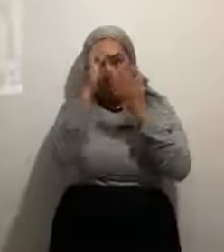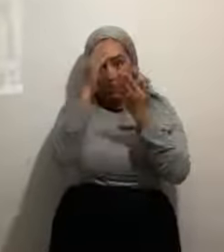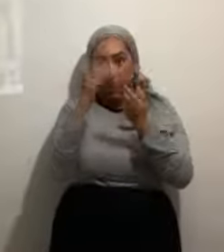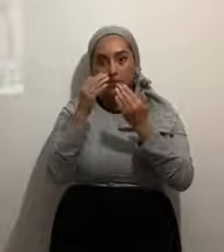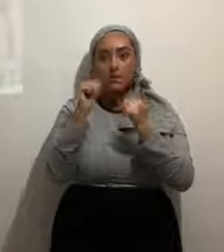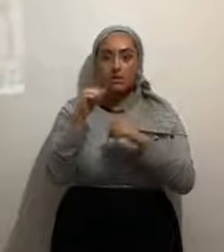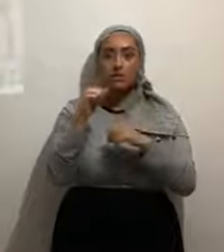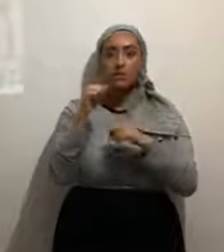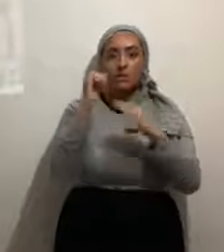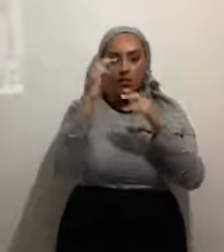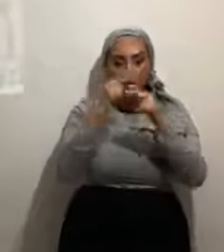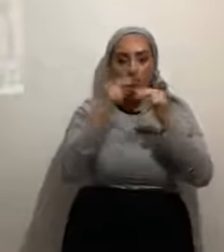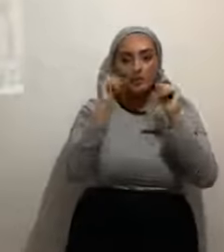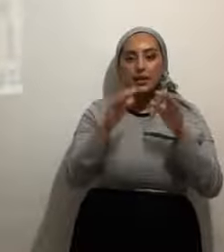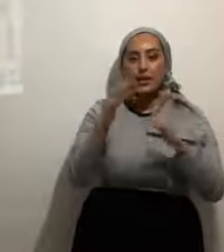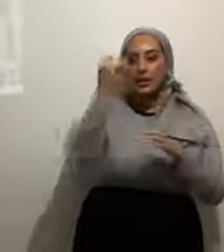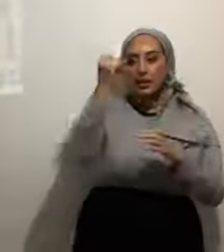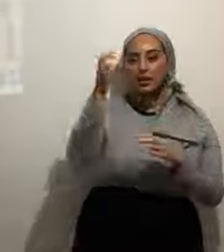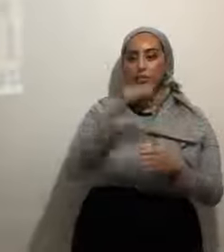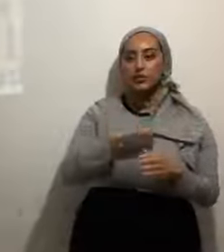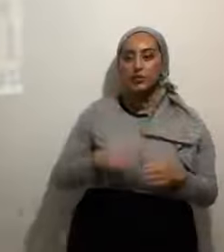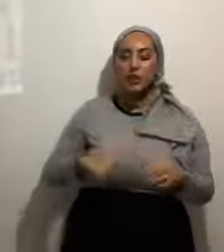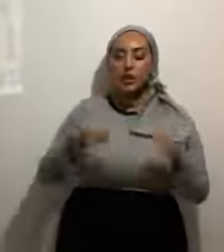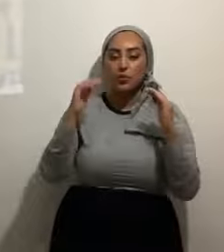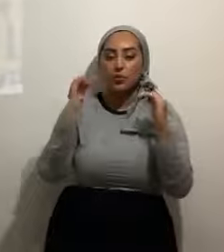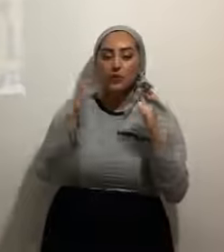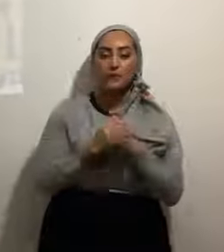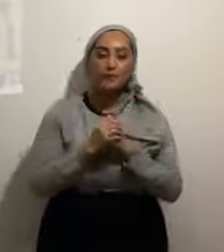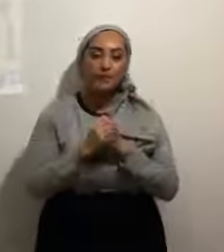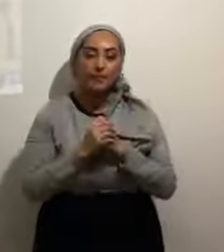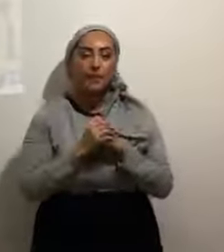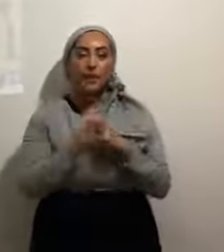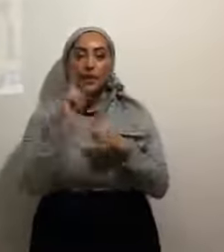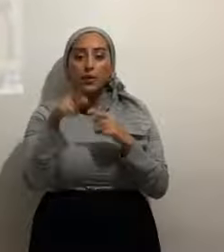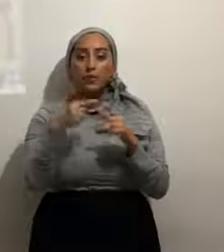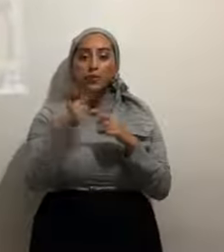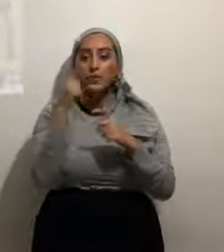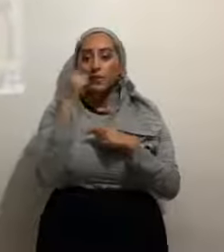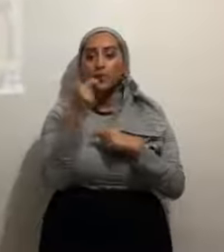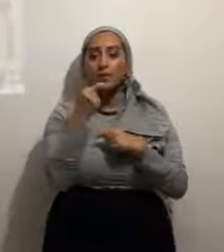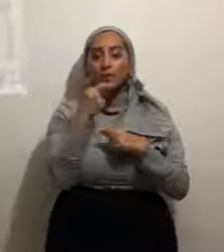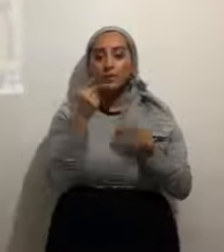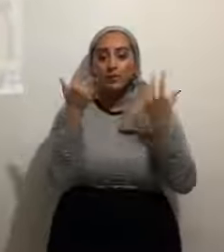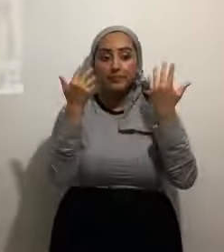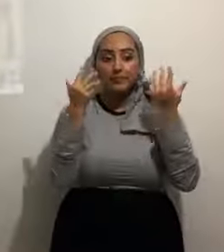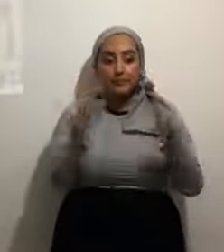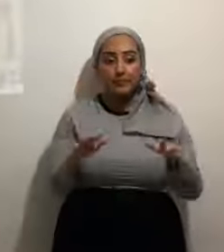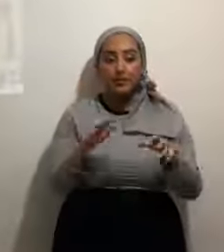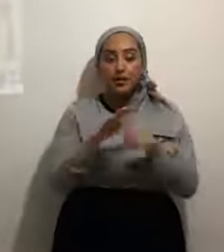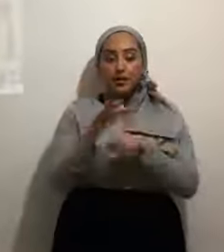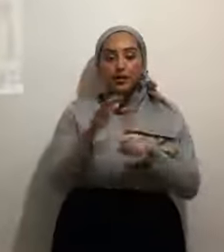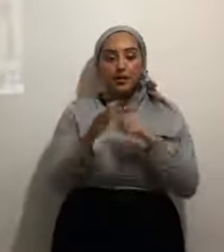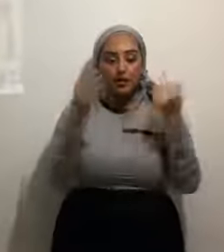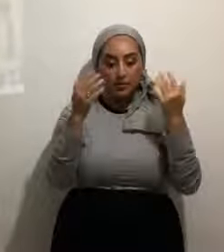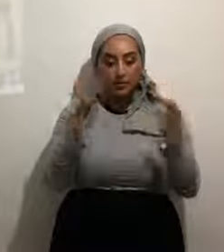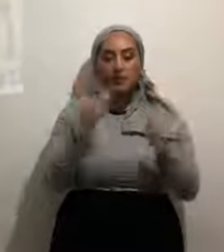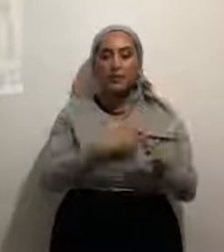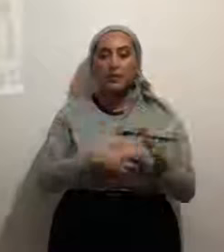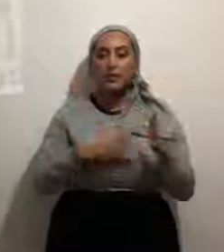el nombre bendito de Yahshua HaMashiach. Cuando dijo consumado, es, por favor, mucha atención porque